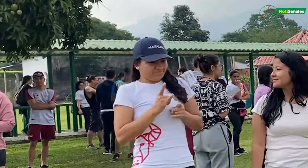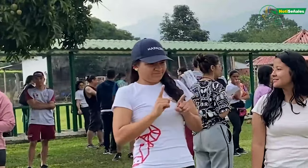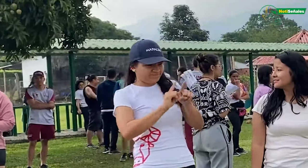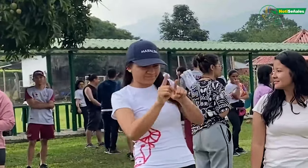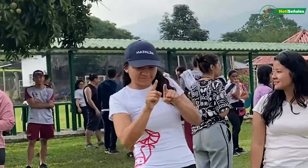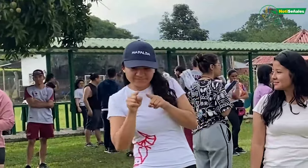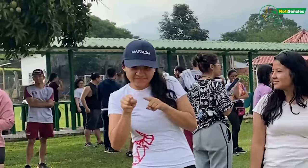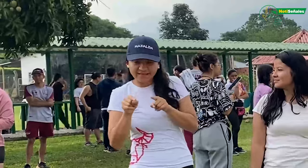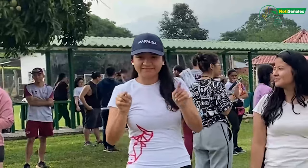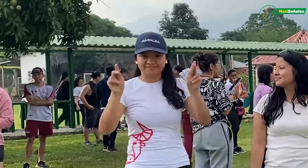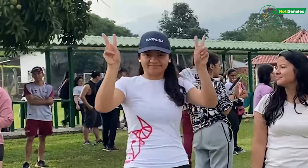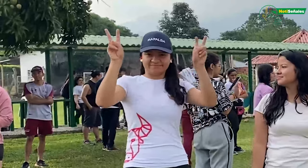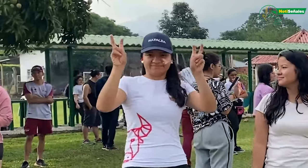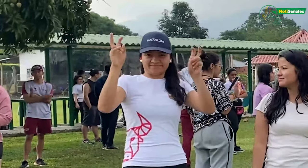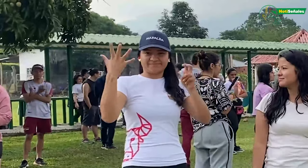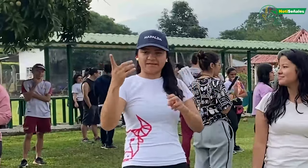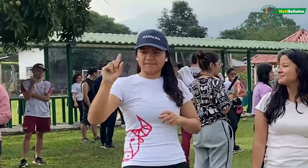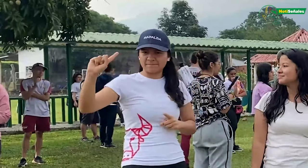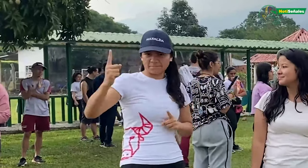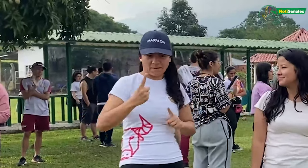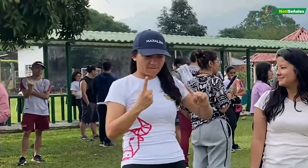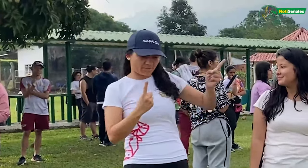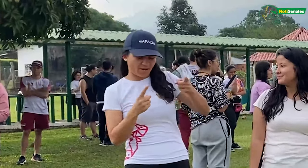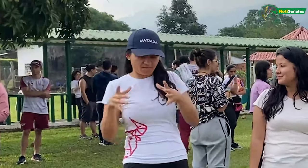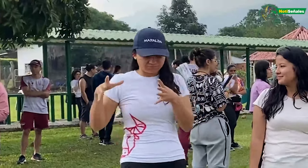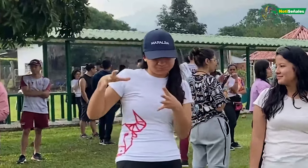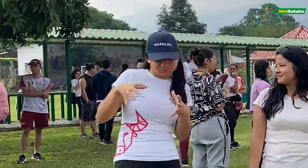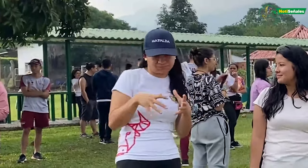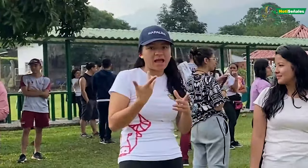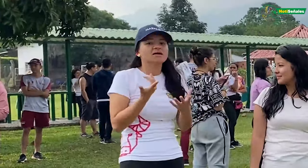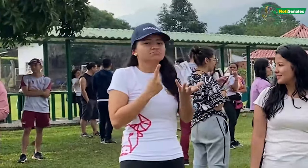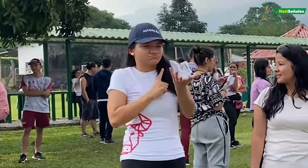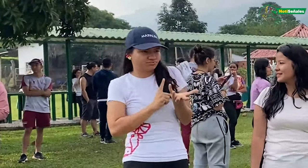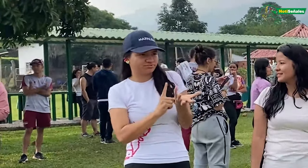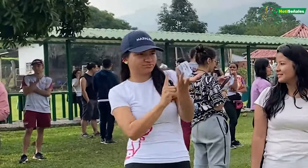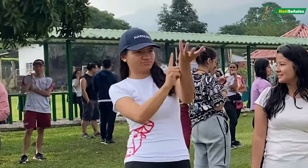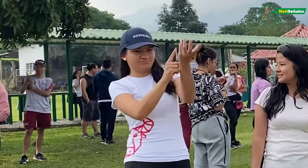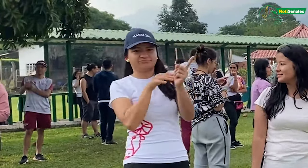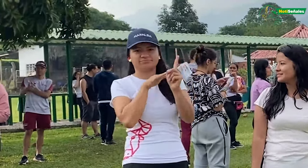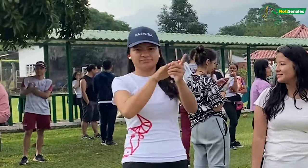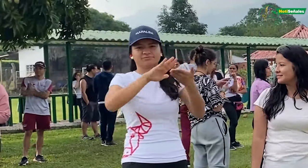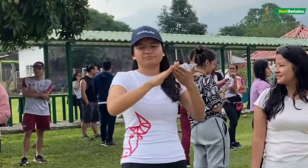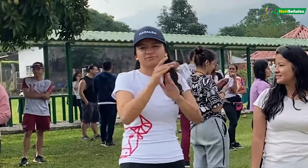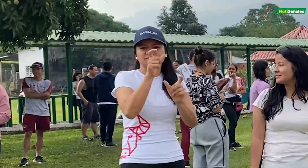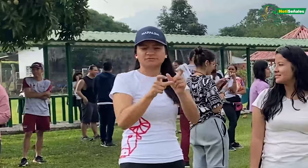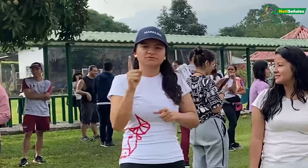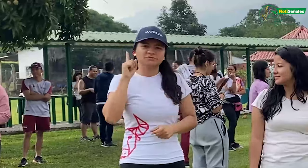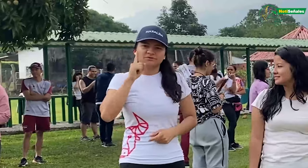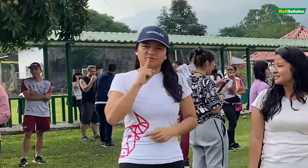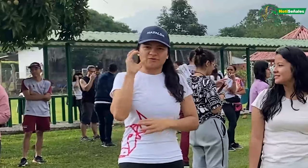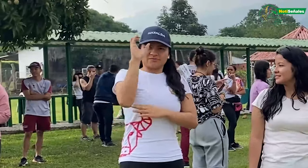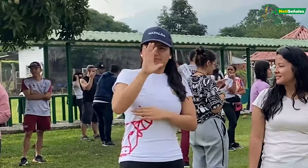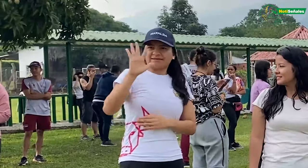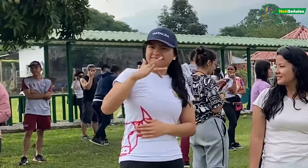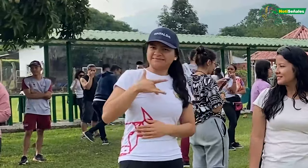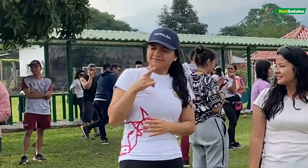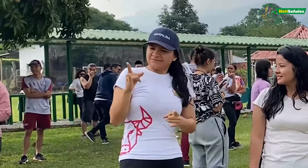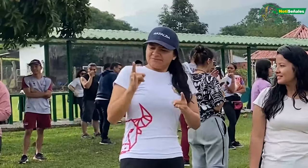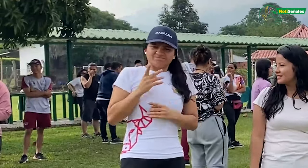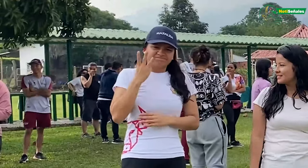temas como los diferentes liderazgos, se realizaron charlas por grupos y otros enfocados en la incidencia de la comunidad sorda en Colombia. Definitivamente el sentir de estos